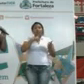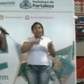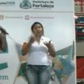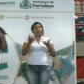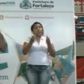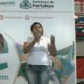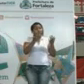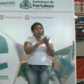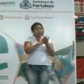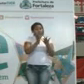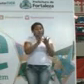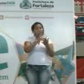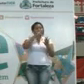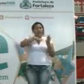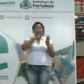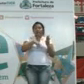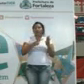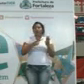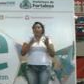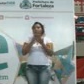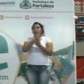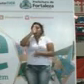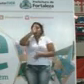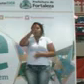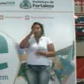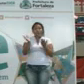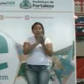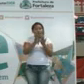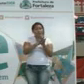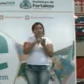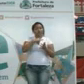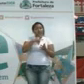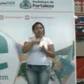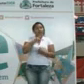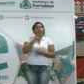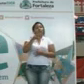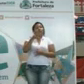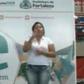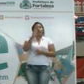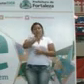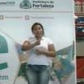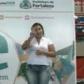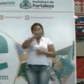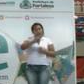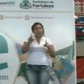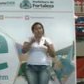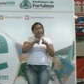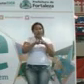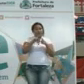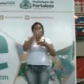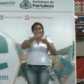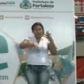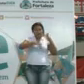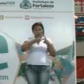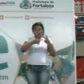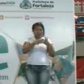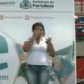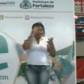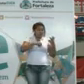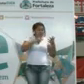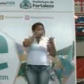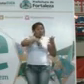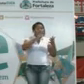fazer ainda. Porque os principais livros que caem em vestibular, Dom Casmurro, o Cortiço, se você não leu, o negócio está ruim.